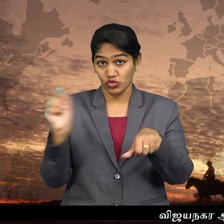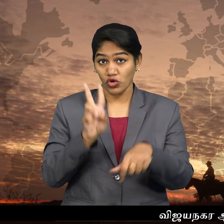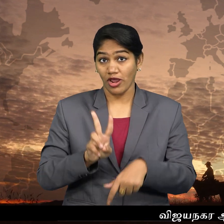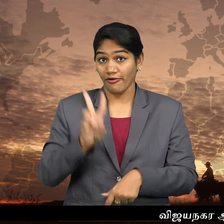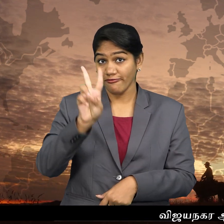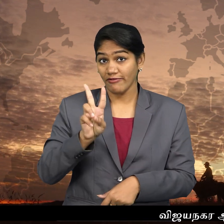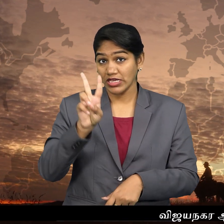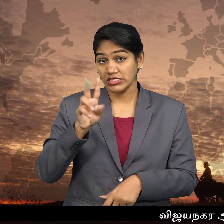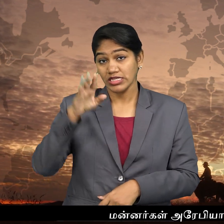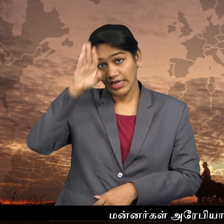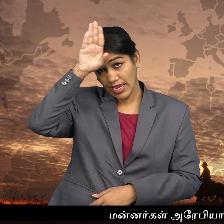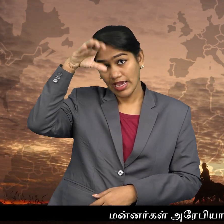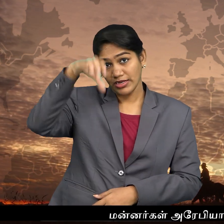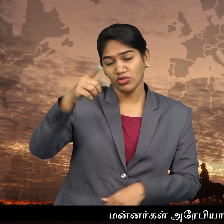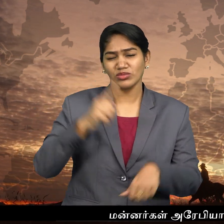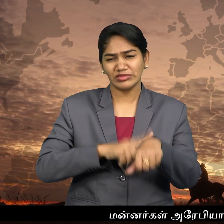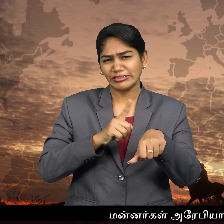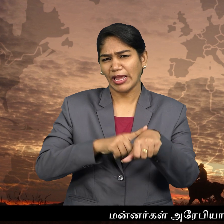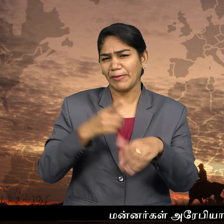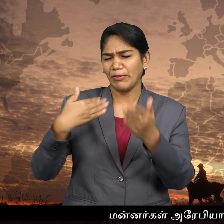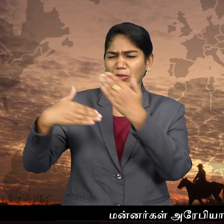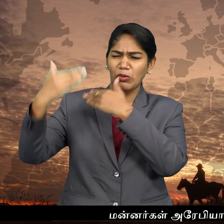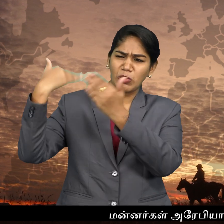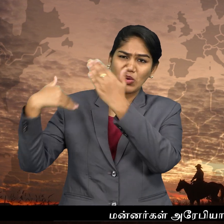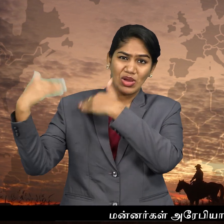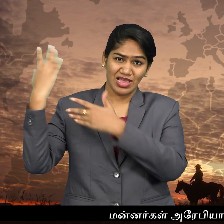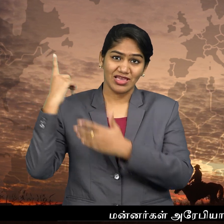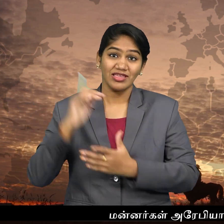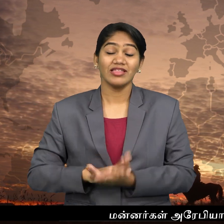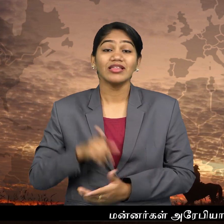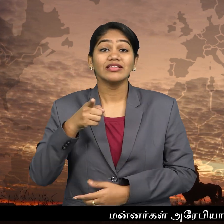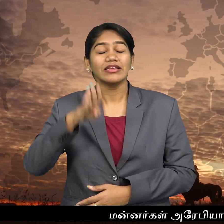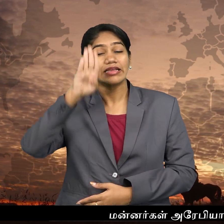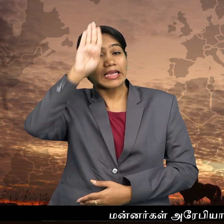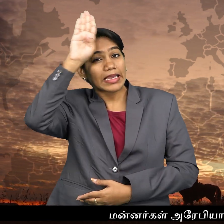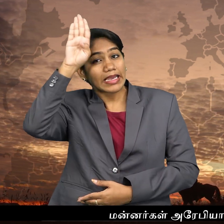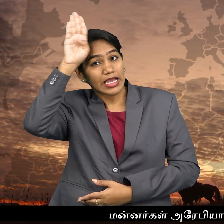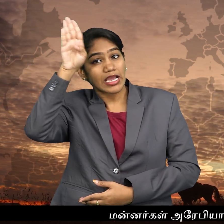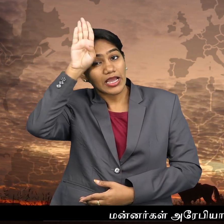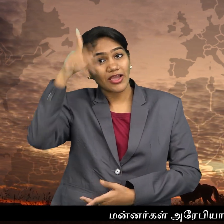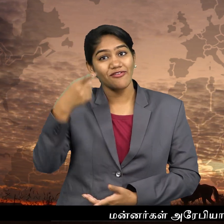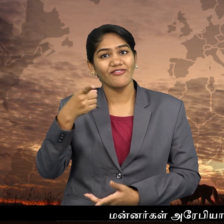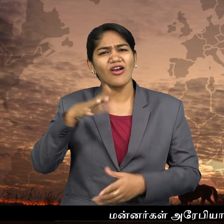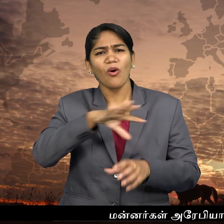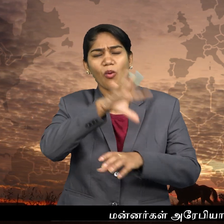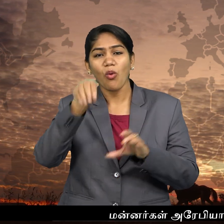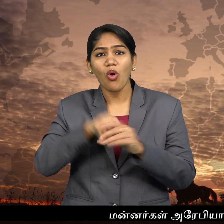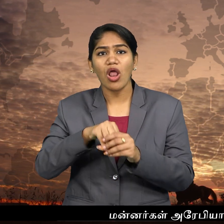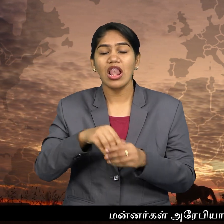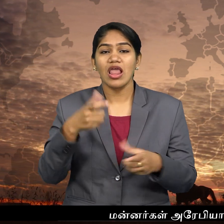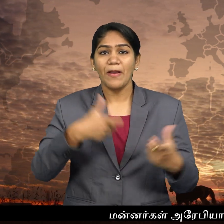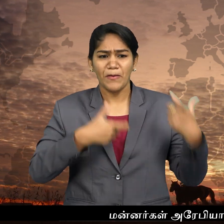விஜயநகர ஆட்சி காலத்தில் மன்னர்கள் அரேபியா மற்றும் ஈரானில் இருந்து